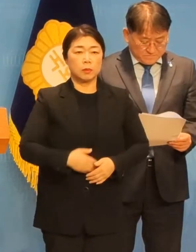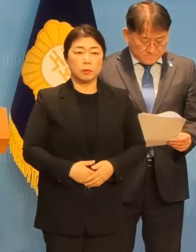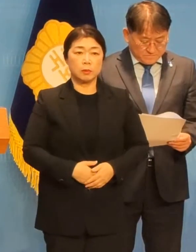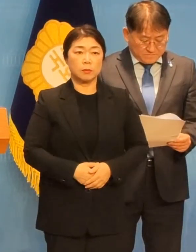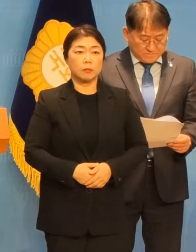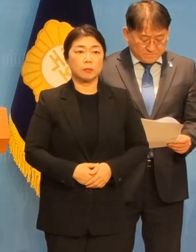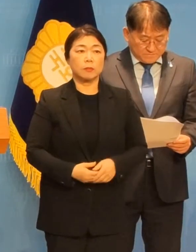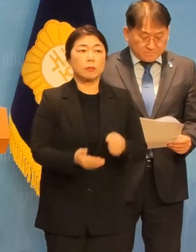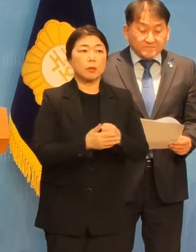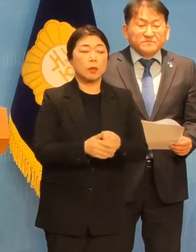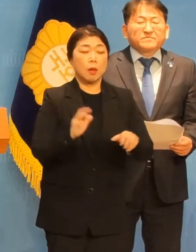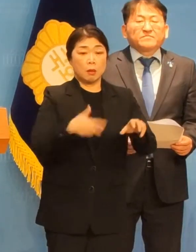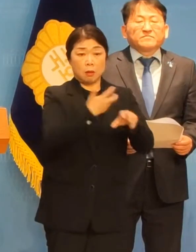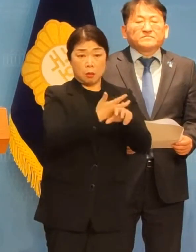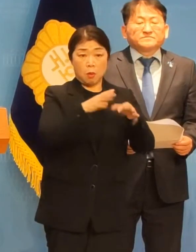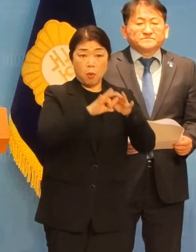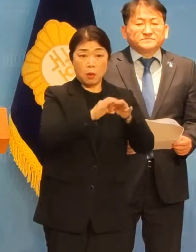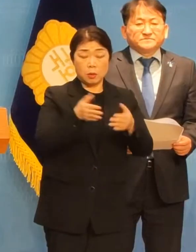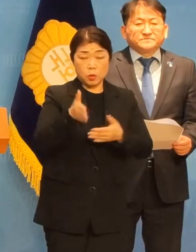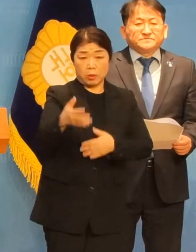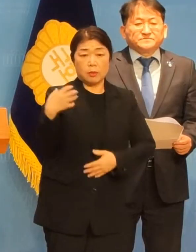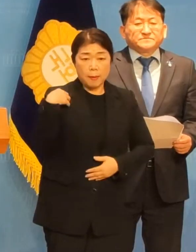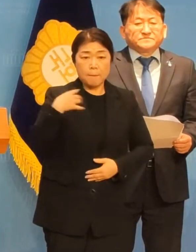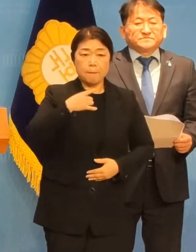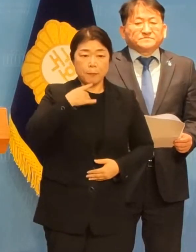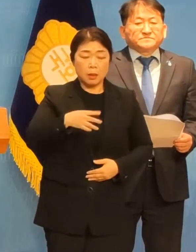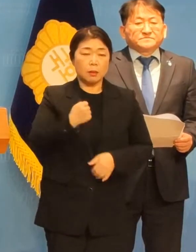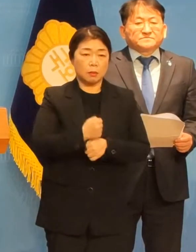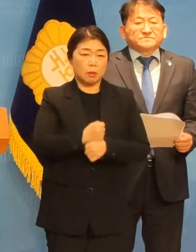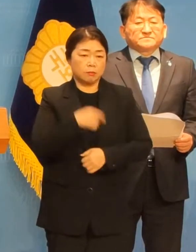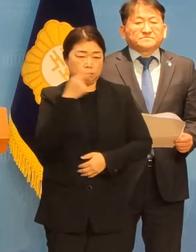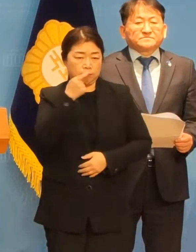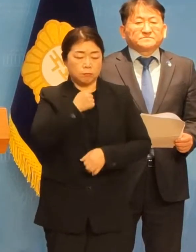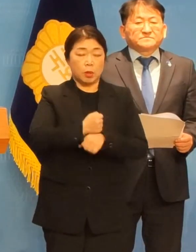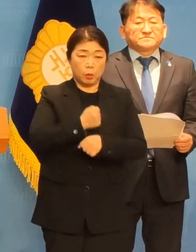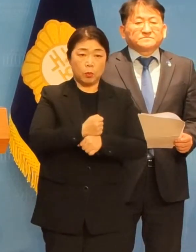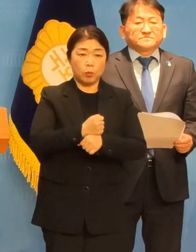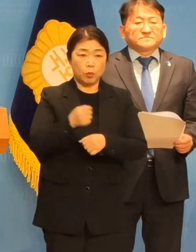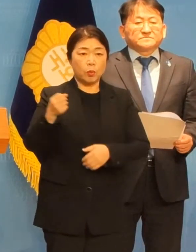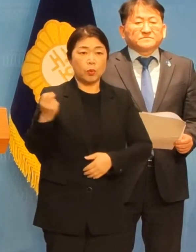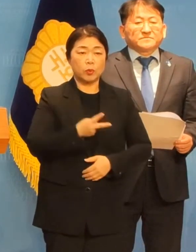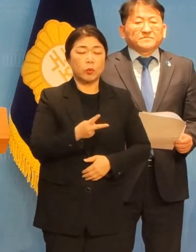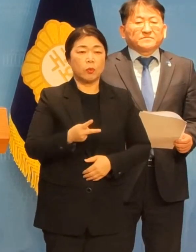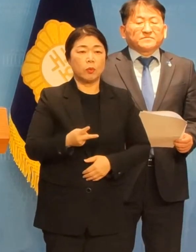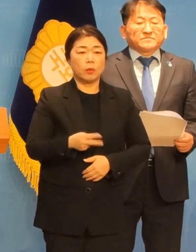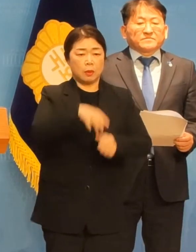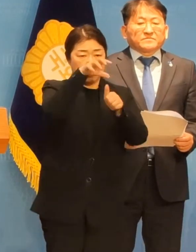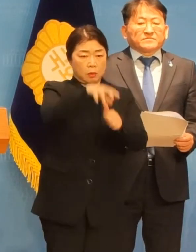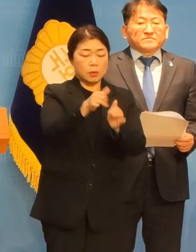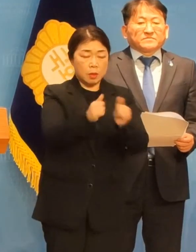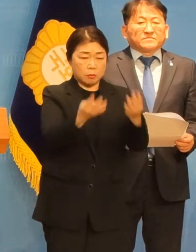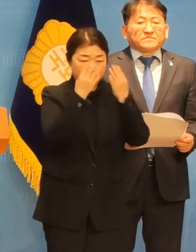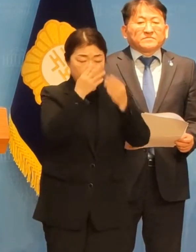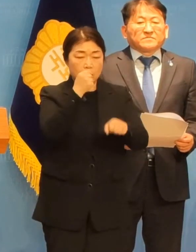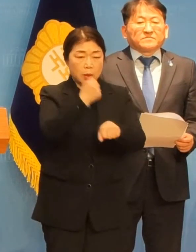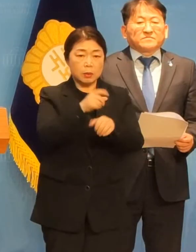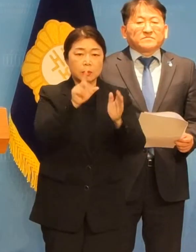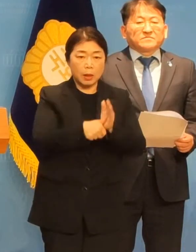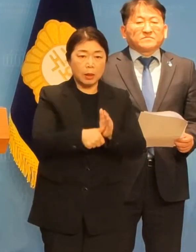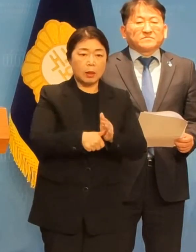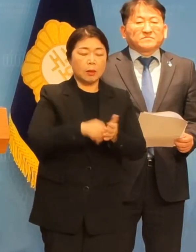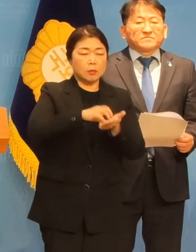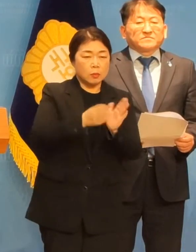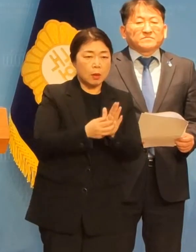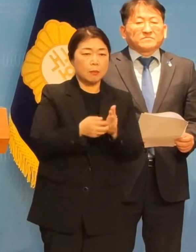이에 내란 관련 문제만 전담해 추상처럼 재판을 진행하고 가둬야 할 자들을 적절한 시기와